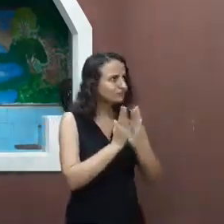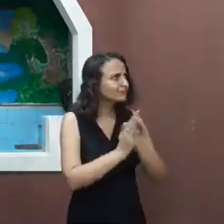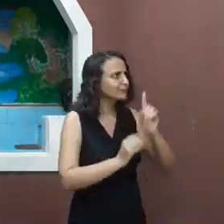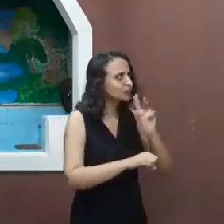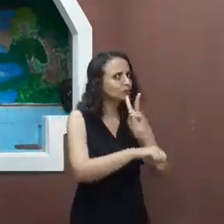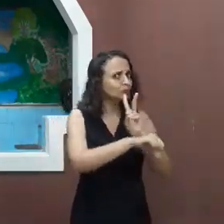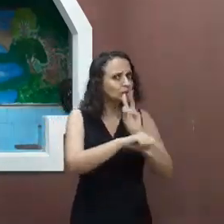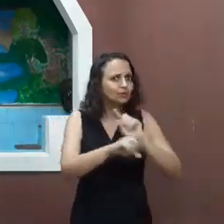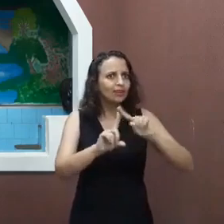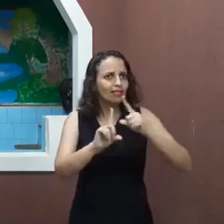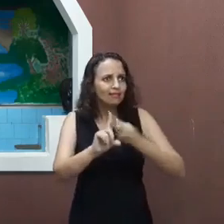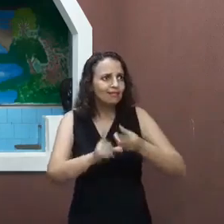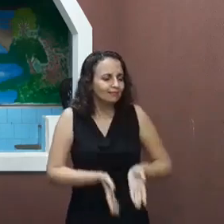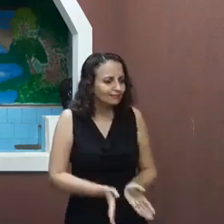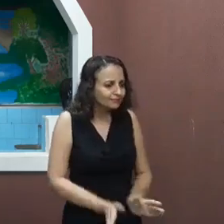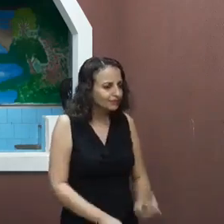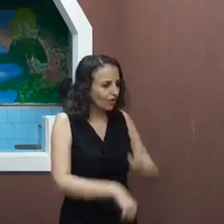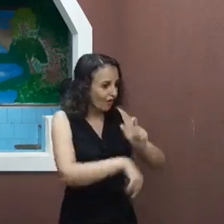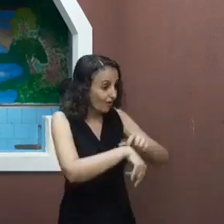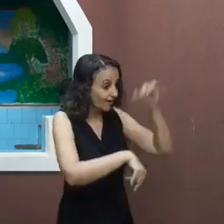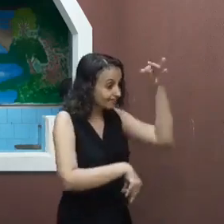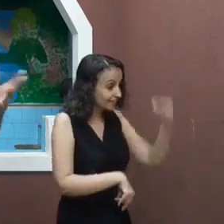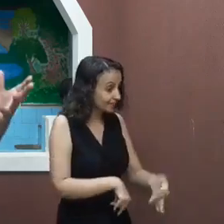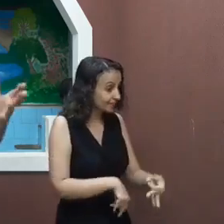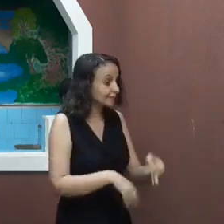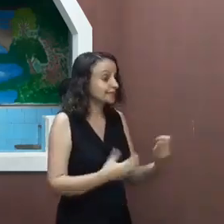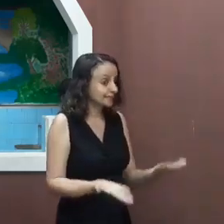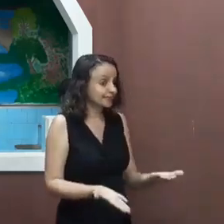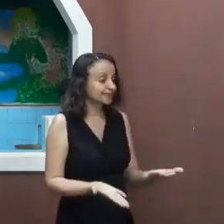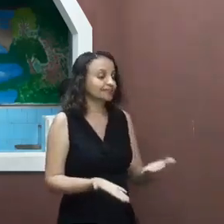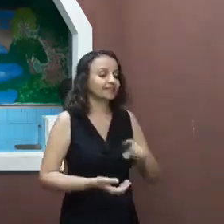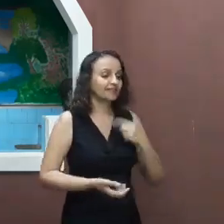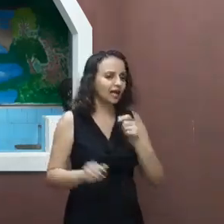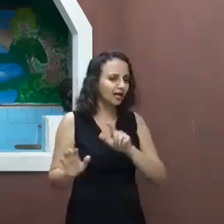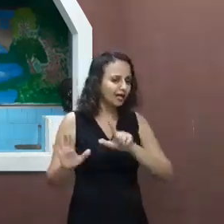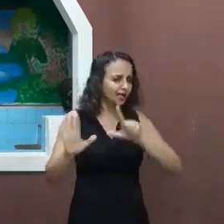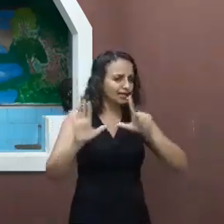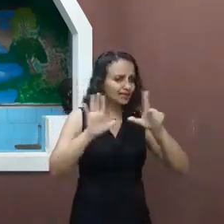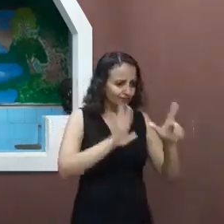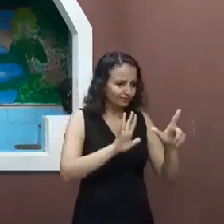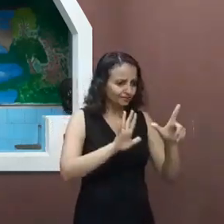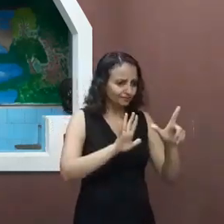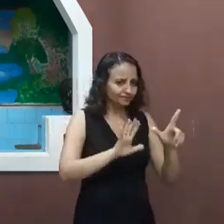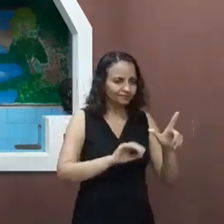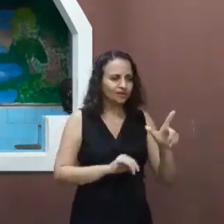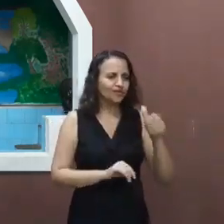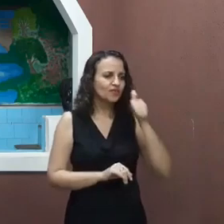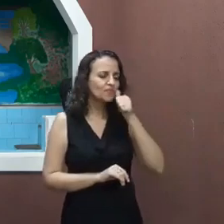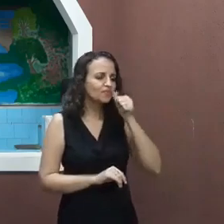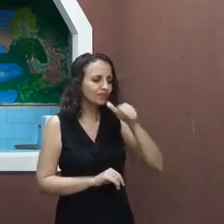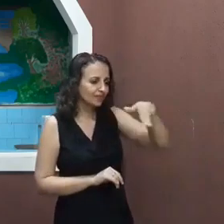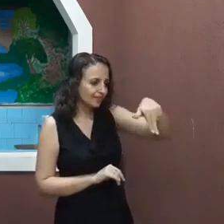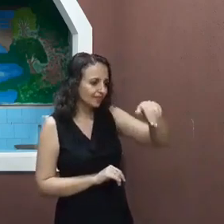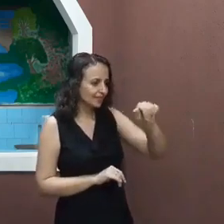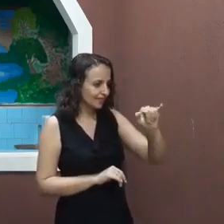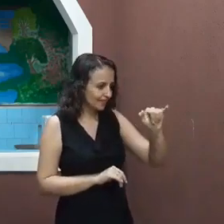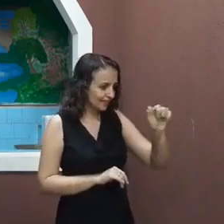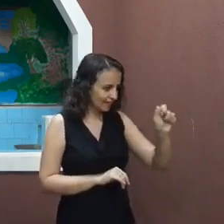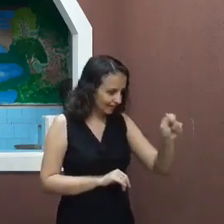eles nascerem tudo certinho. Essa semana nosso irmão Neia e o